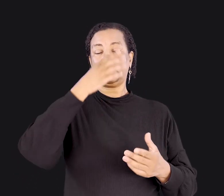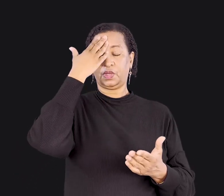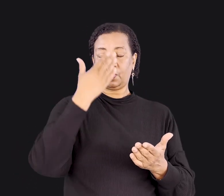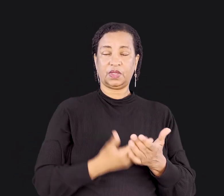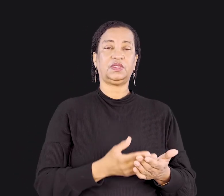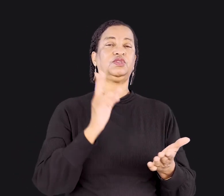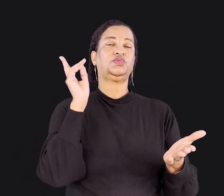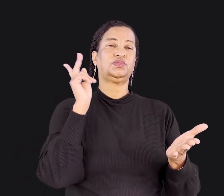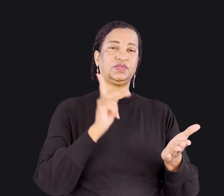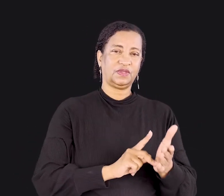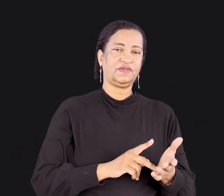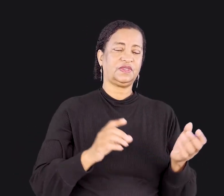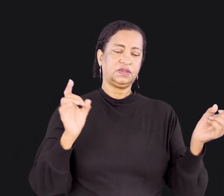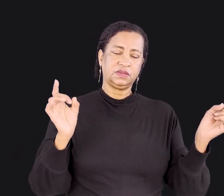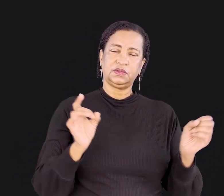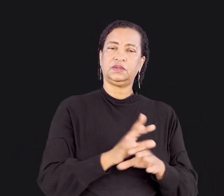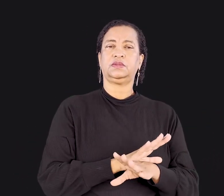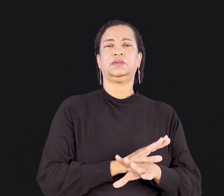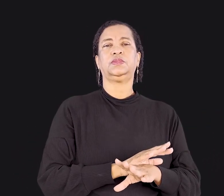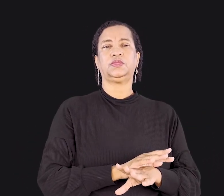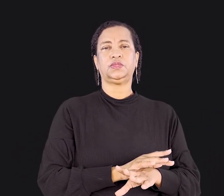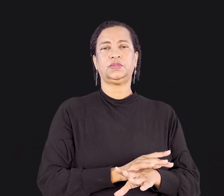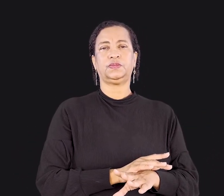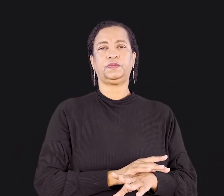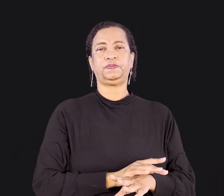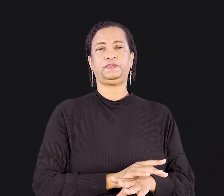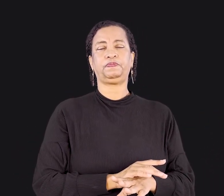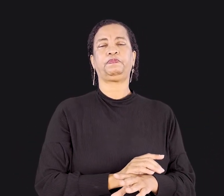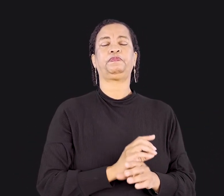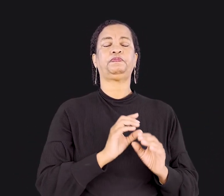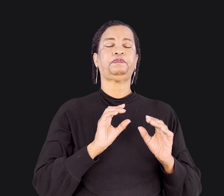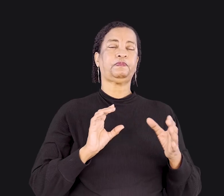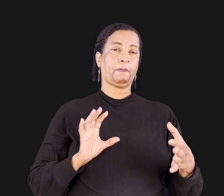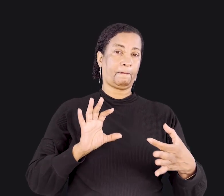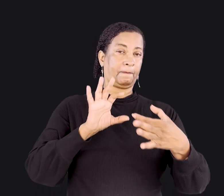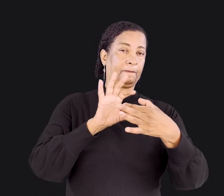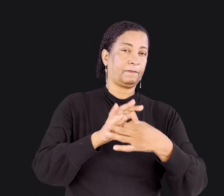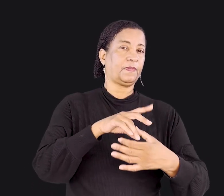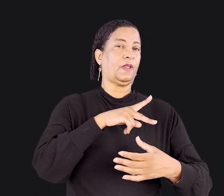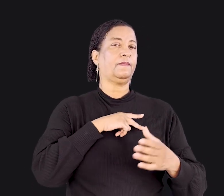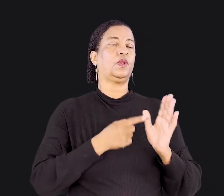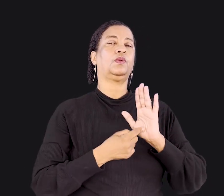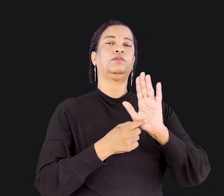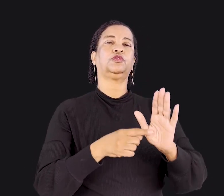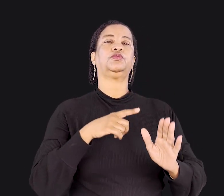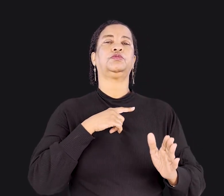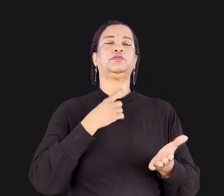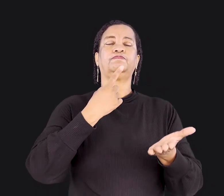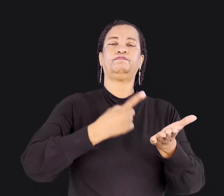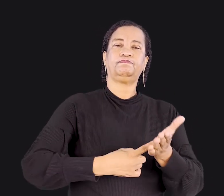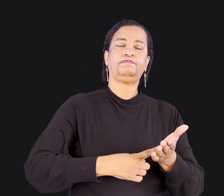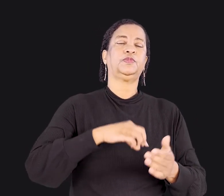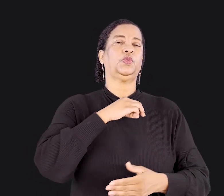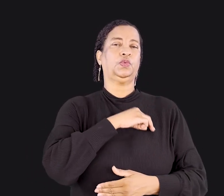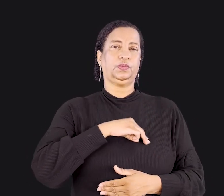verdades espirituais absolutas. Nesse contexto, Paulo mostrou que estava comprometido com o ministério e com